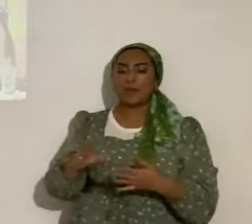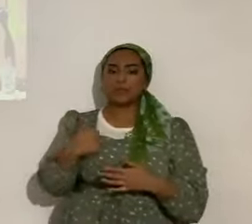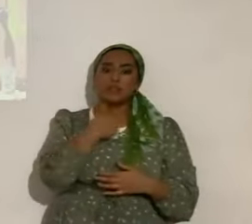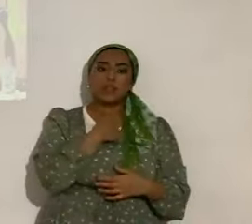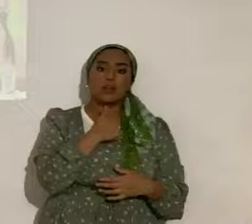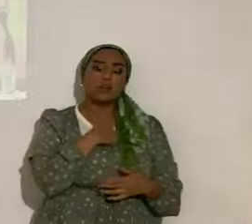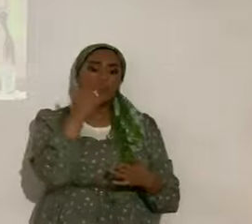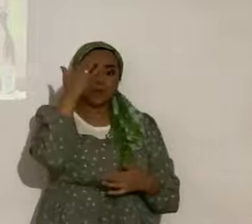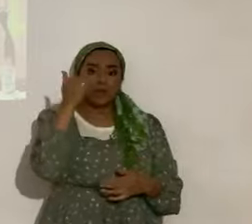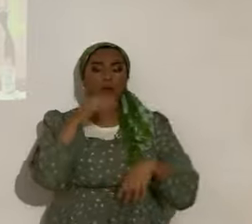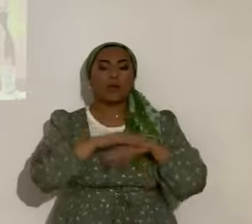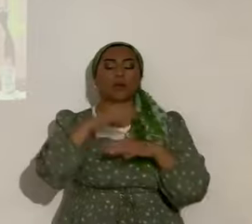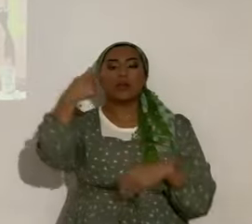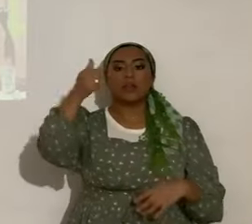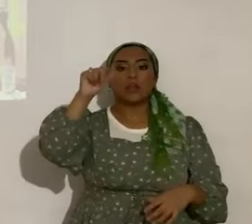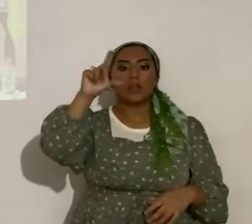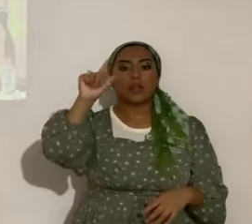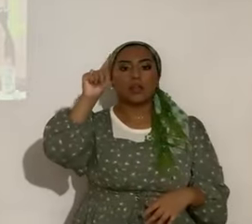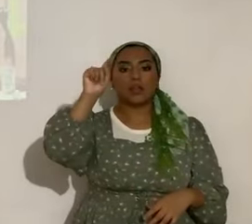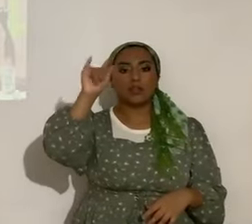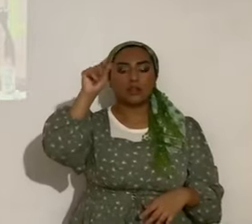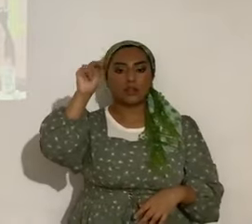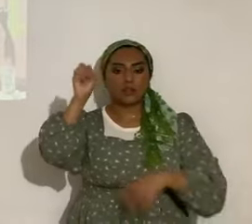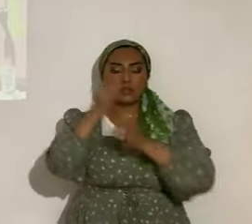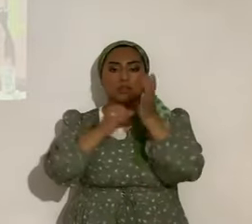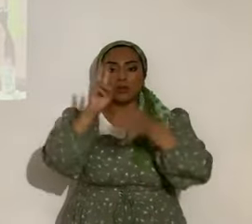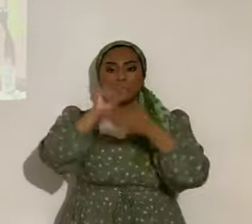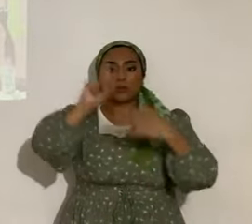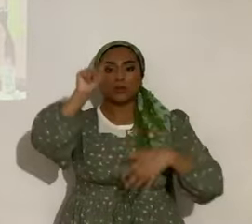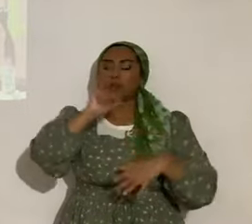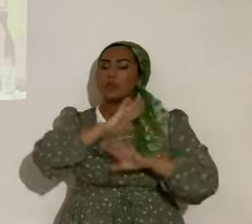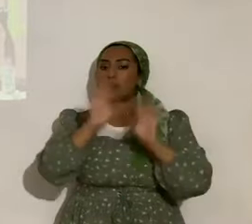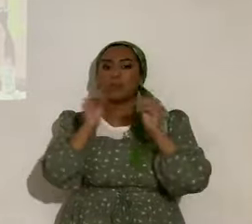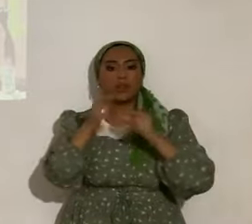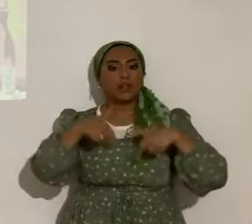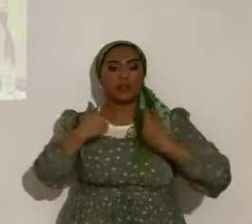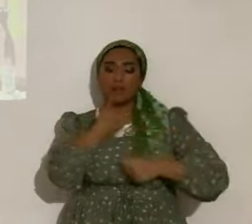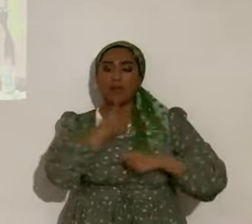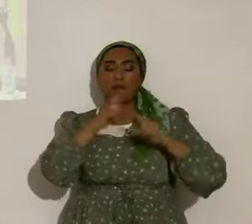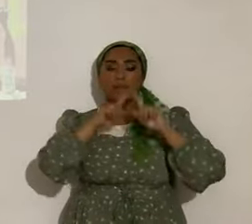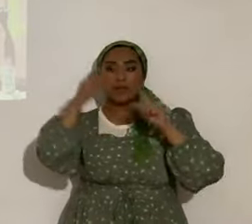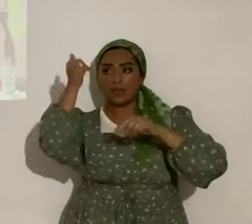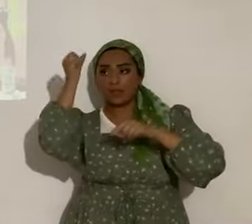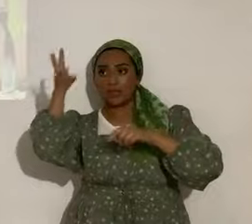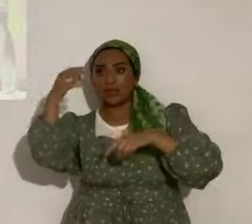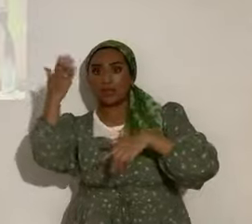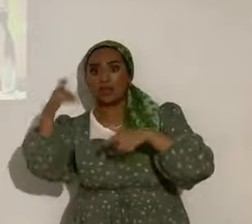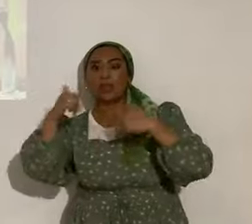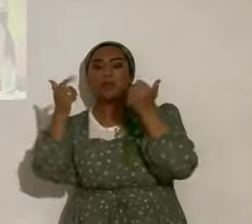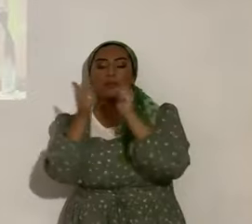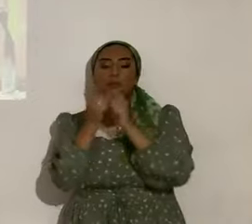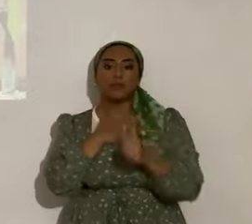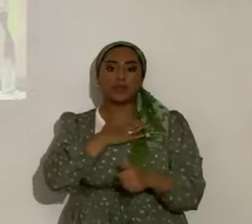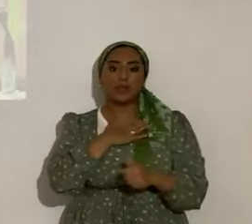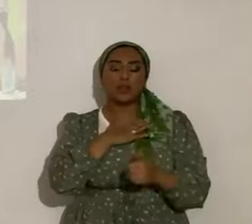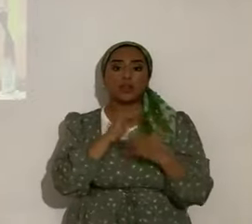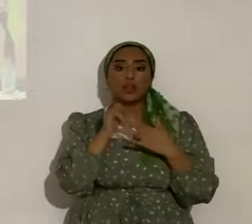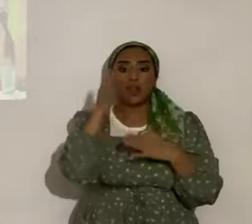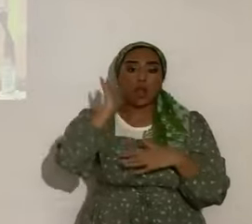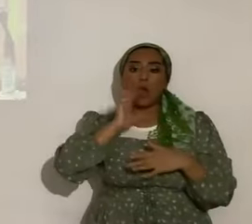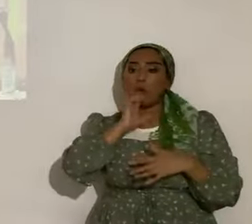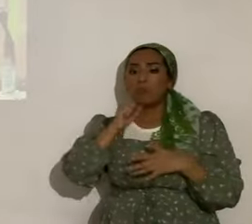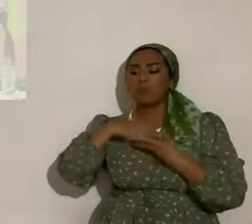mismos. Por eso en Gálatas 2:20 dice: ya no vivo yo, sino Yahshua vive en mí. ¿Sí? Las cosas